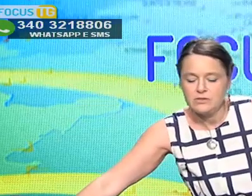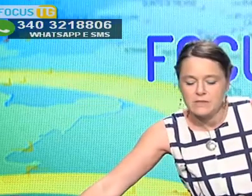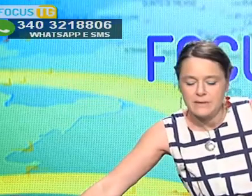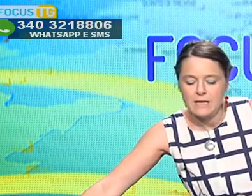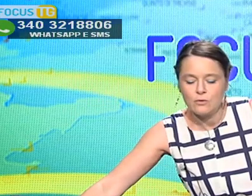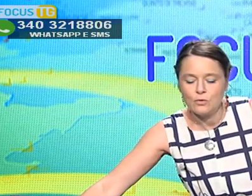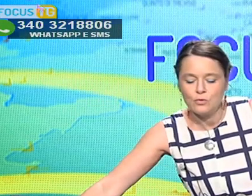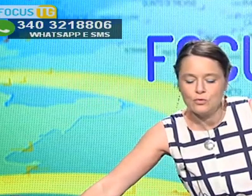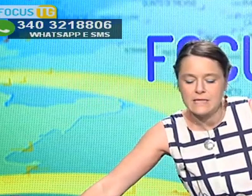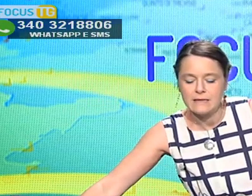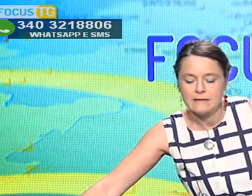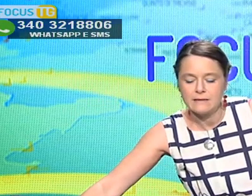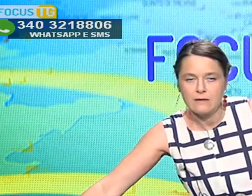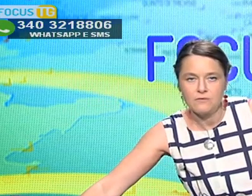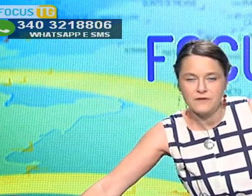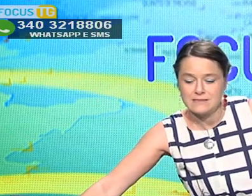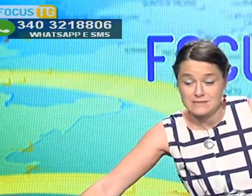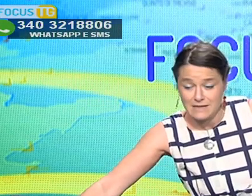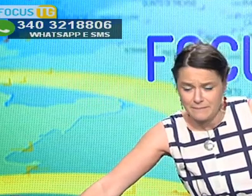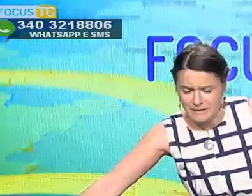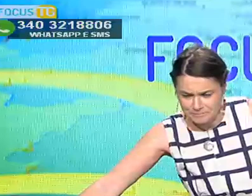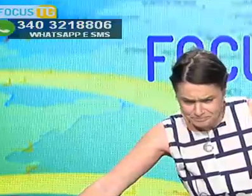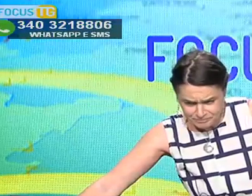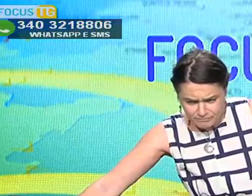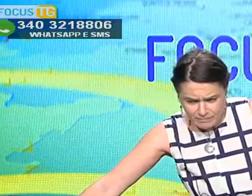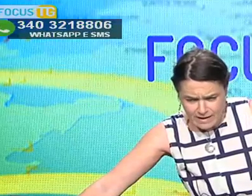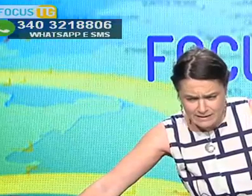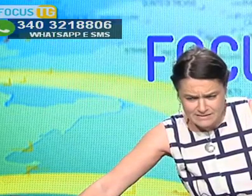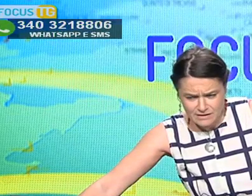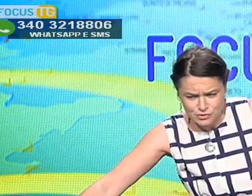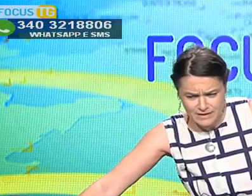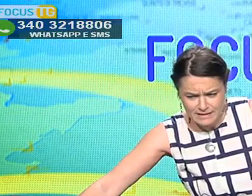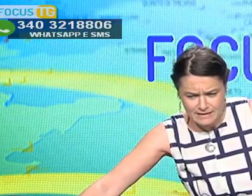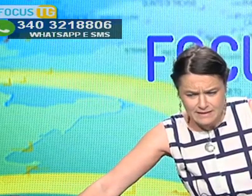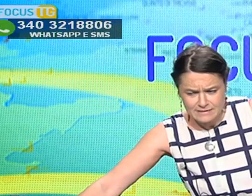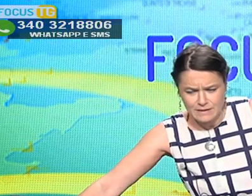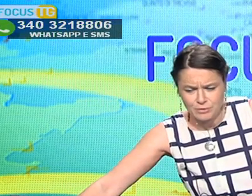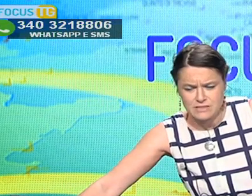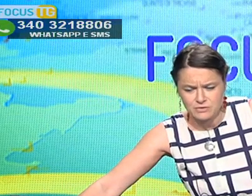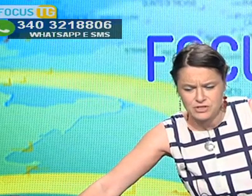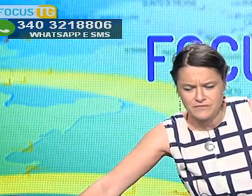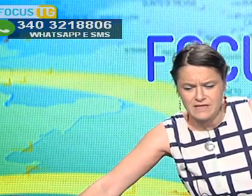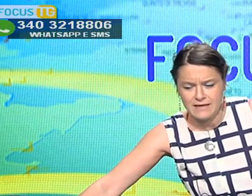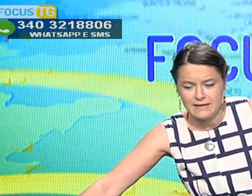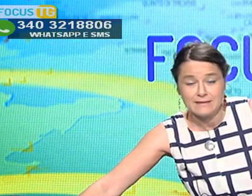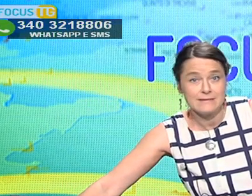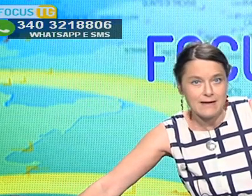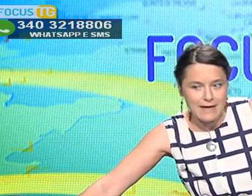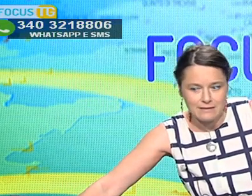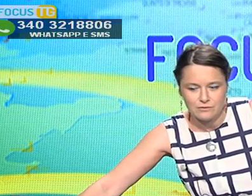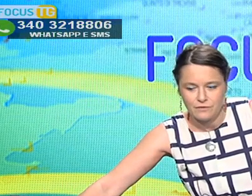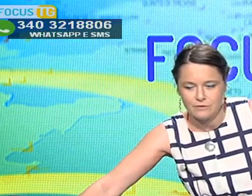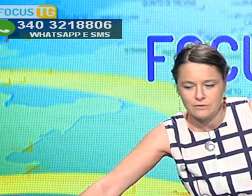Abbiamo visto, si è appena conclusa la conferenza stampa alla sede regionale della Protezione Civile e